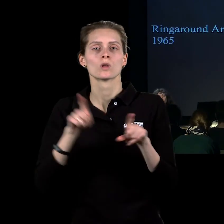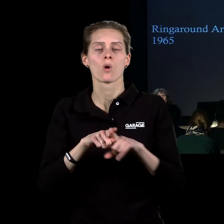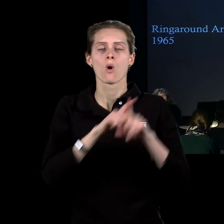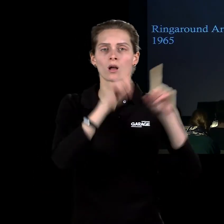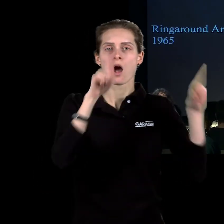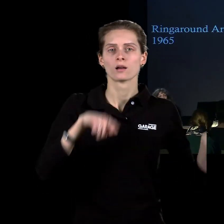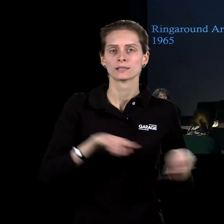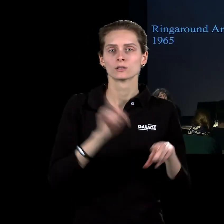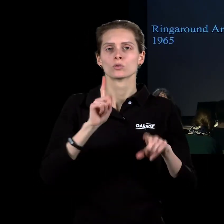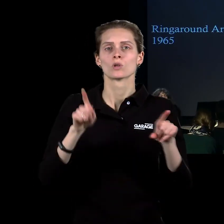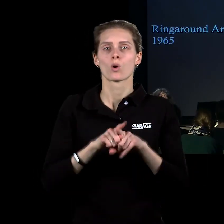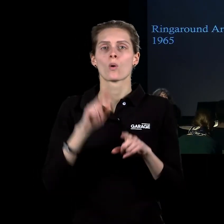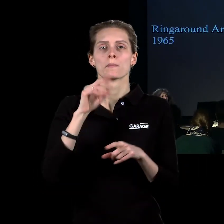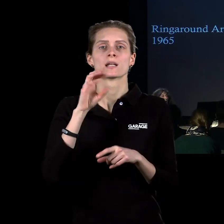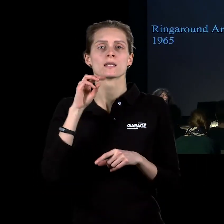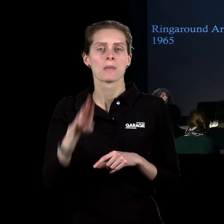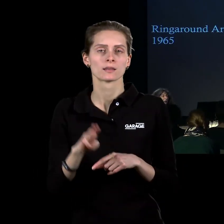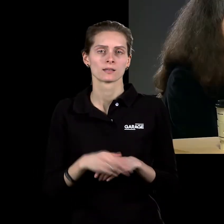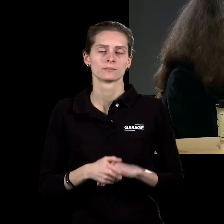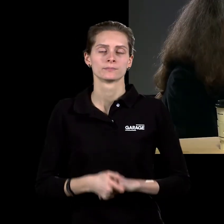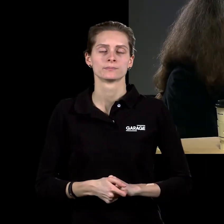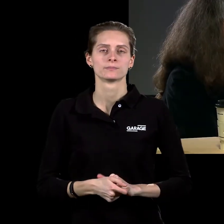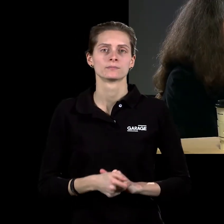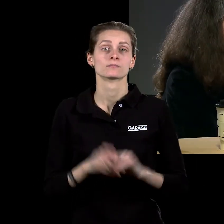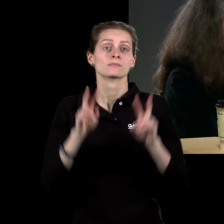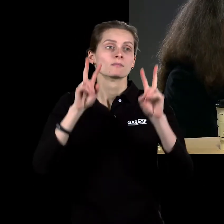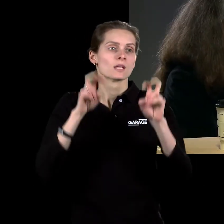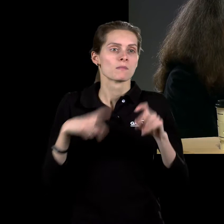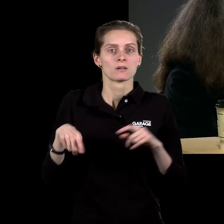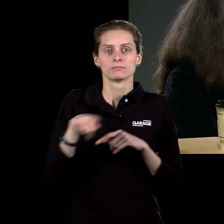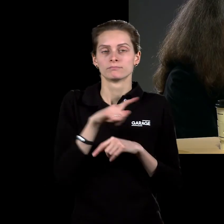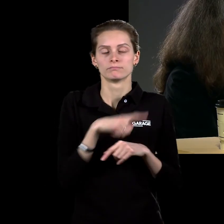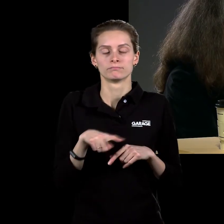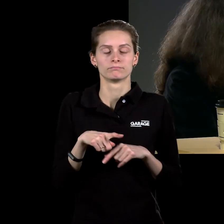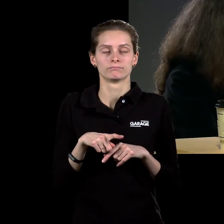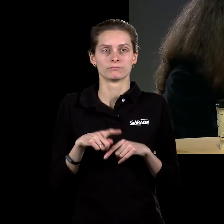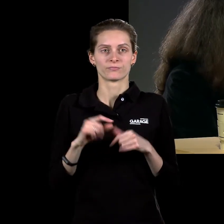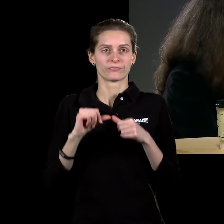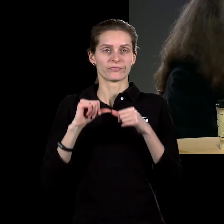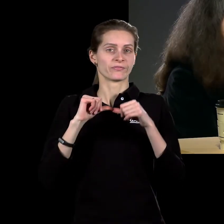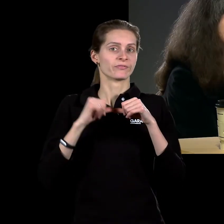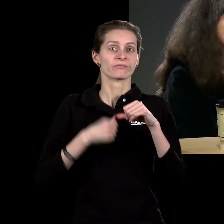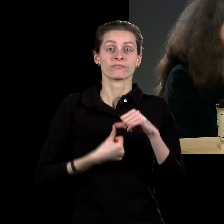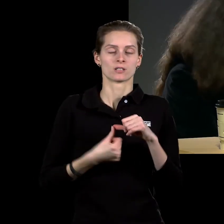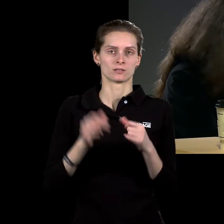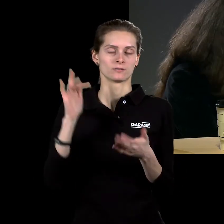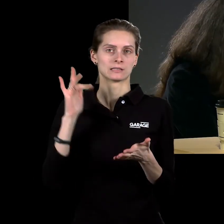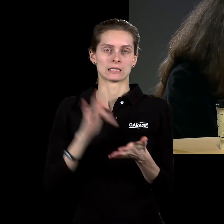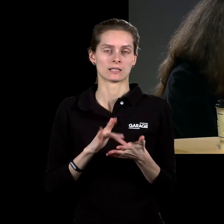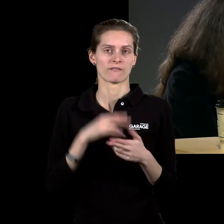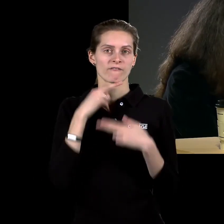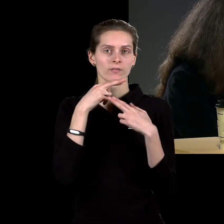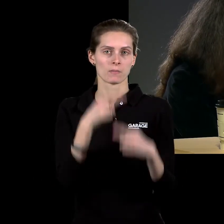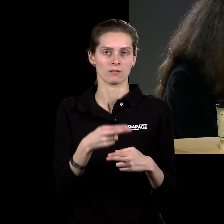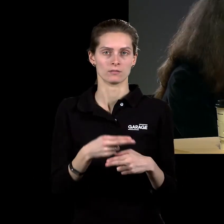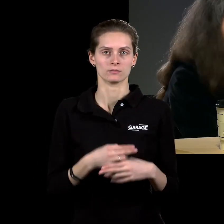картина, что такое предмет, что такое объект. Тема, которая была, опять-таки, в центре